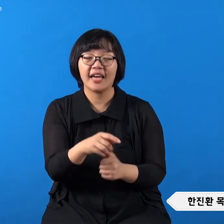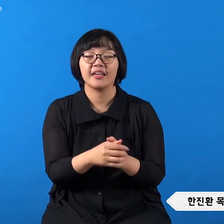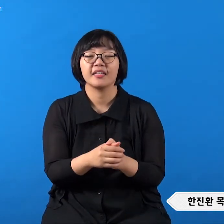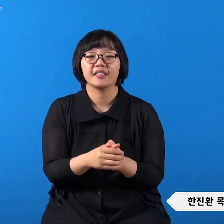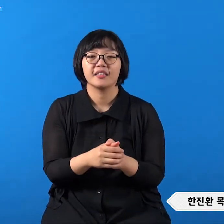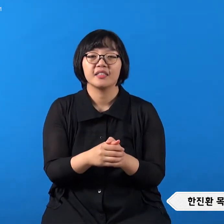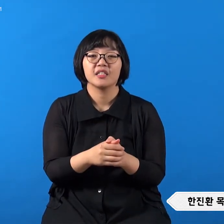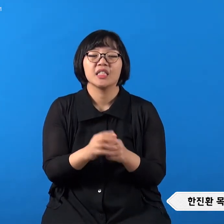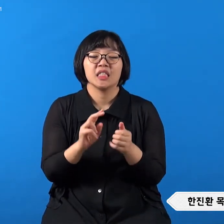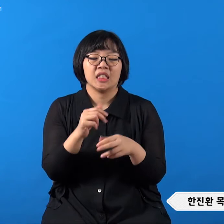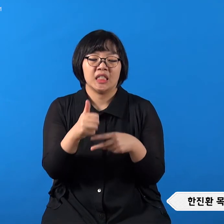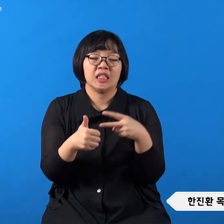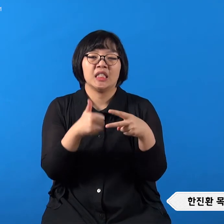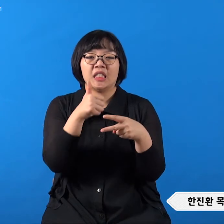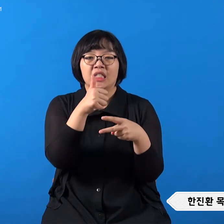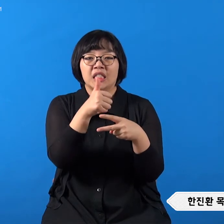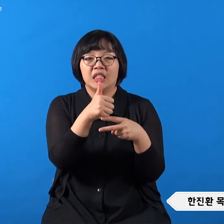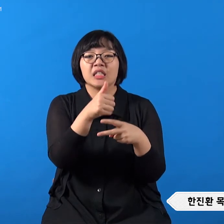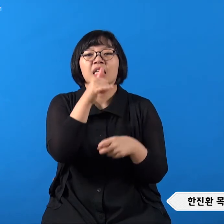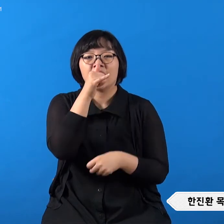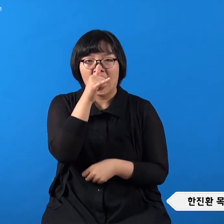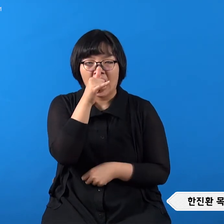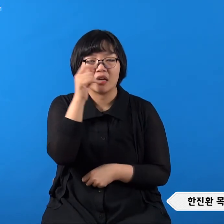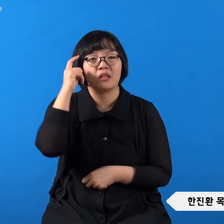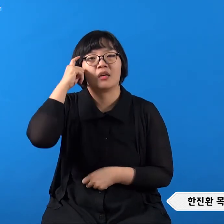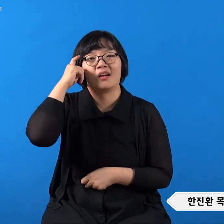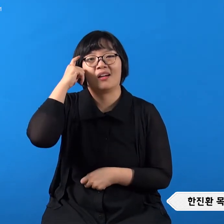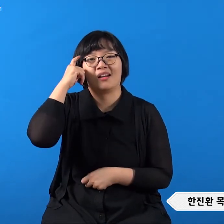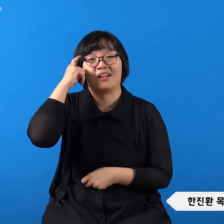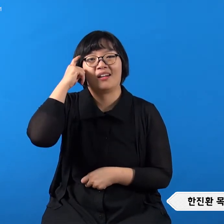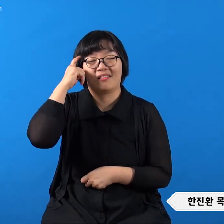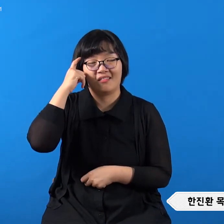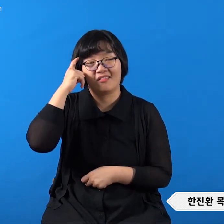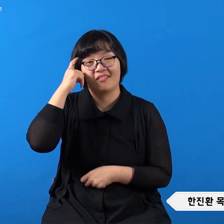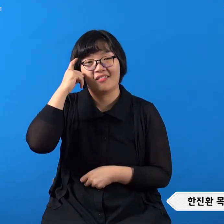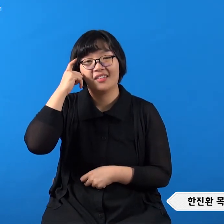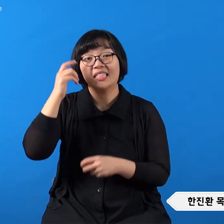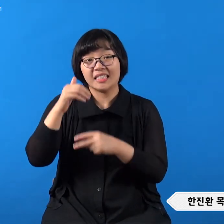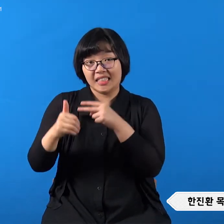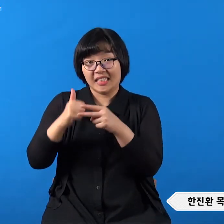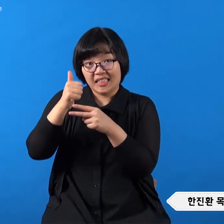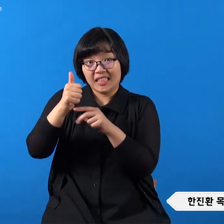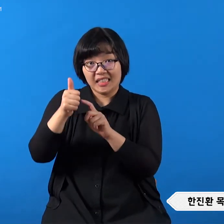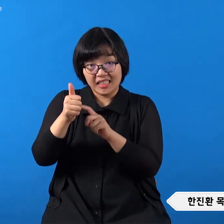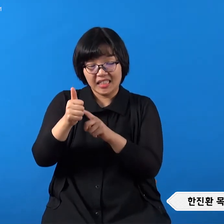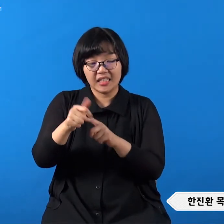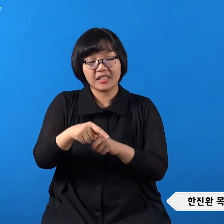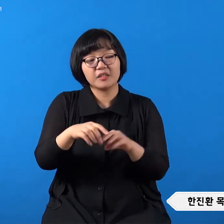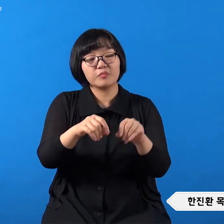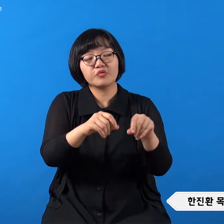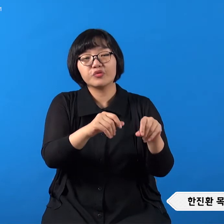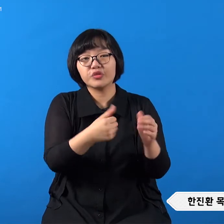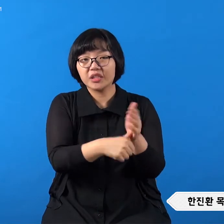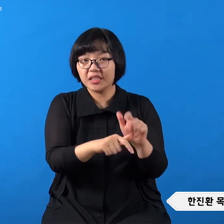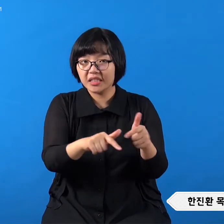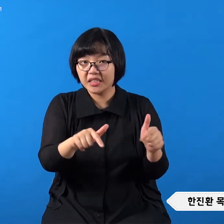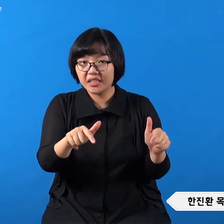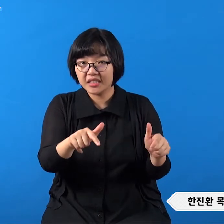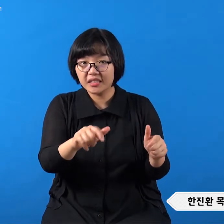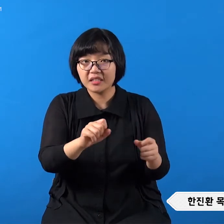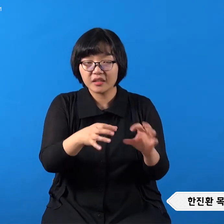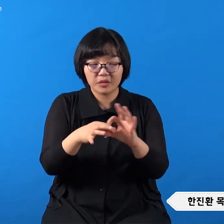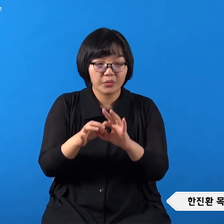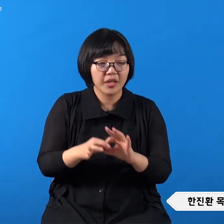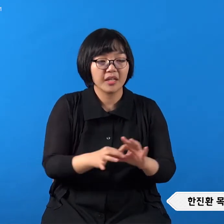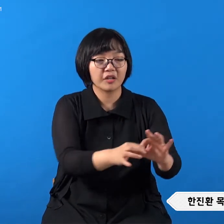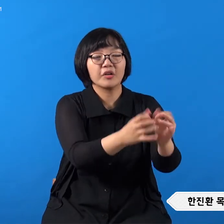그 물질 뒤에는 신이 있어서 신이 그 물질들을 이용해서 사람들의 삶과 운명을